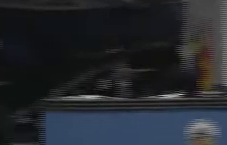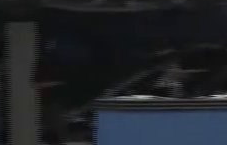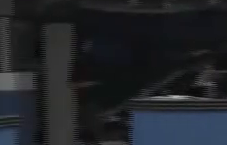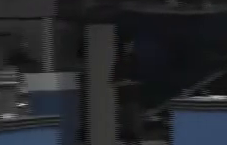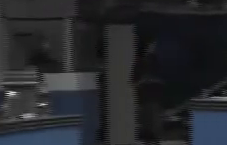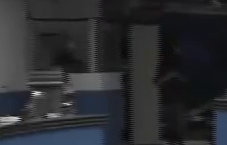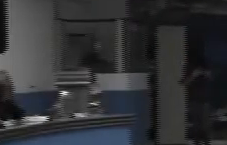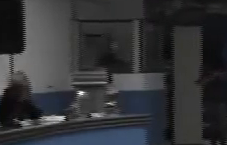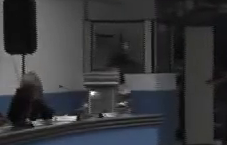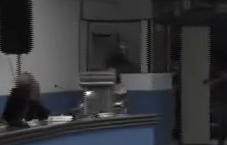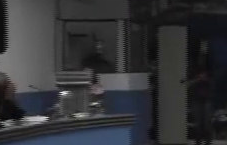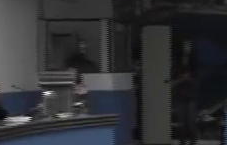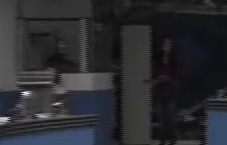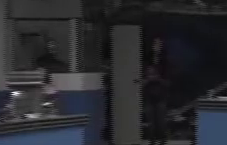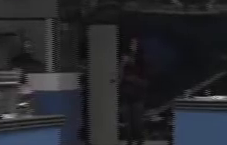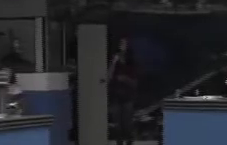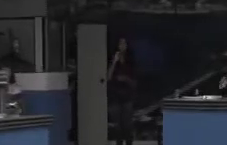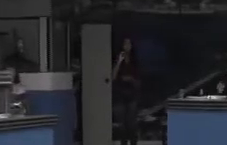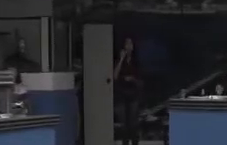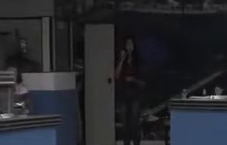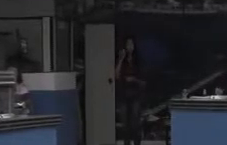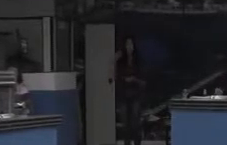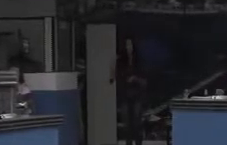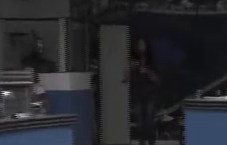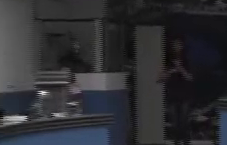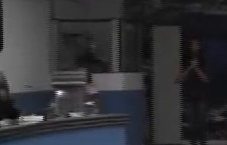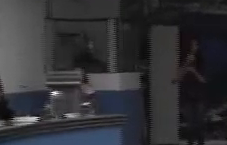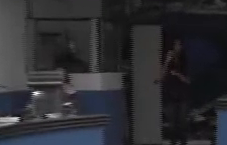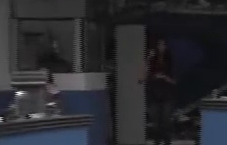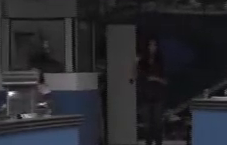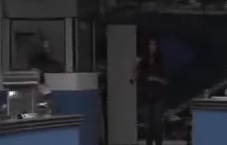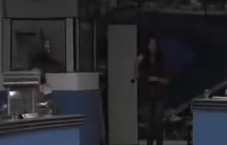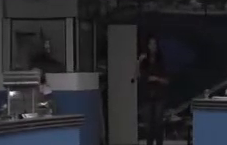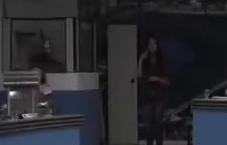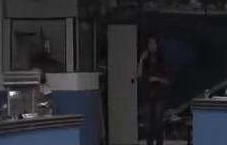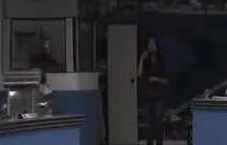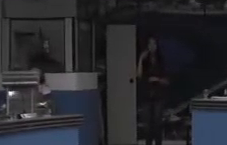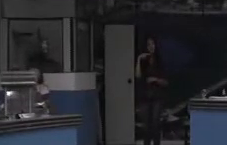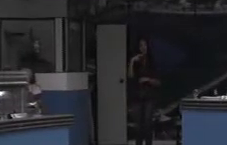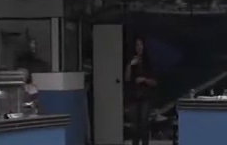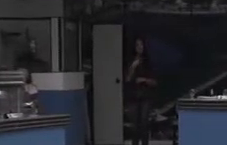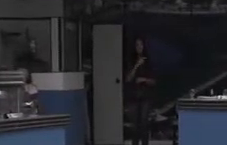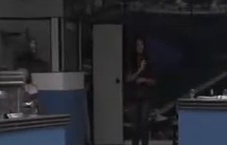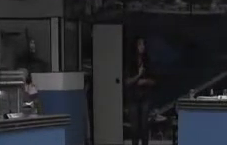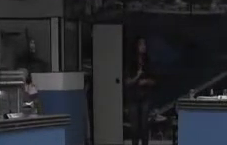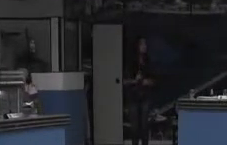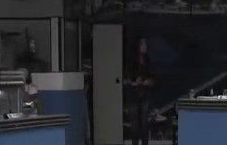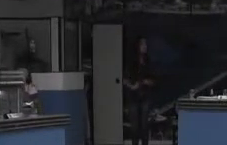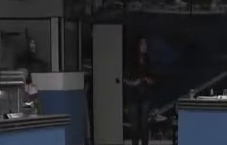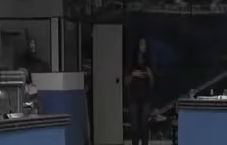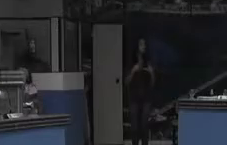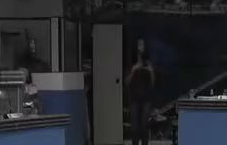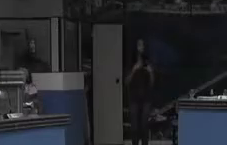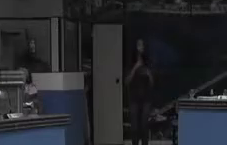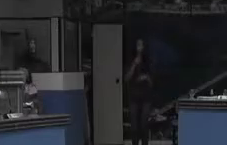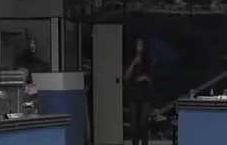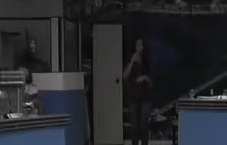Requerimento número 063-2017. Excelentíssimo senhor presidente da Câmara Municipal de Ilhéus, senhor Lucas